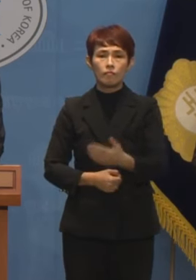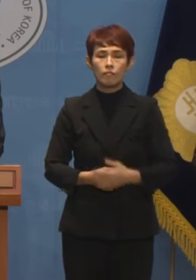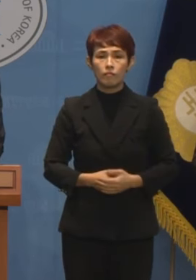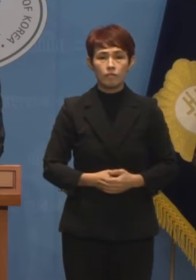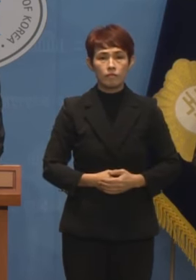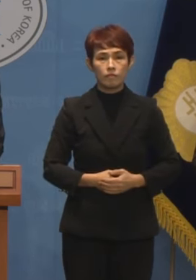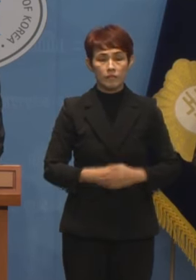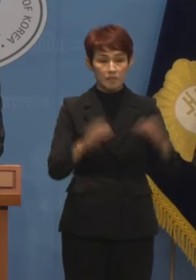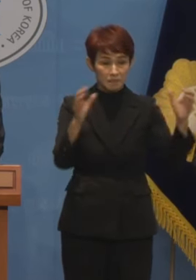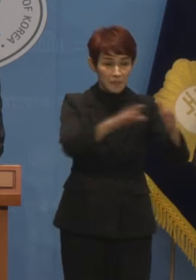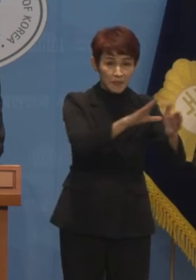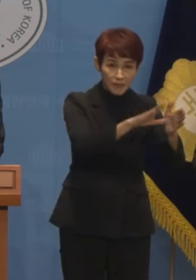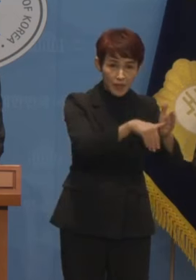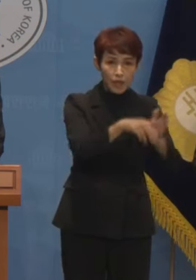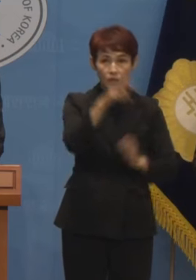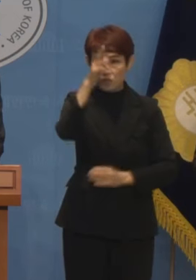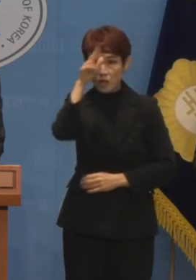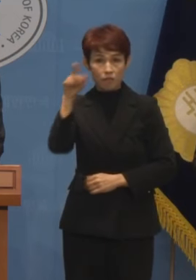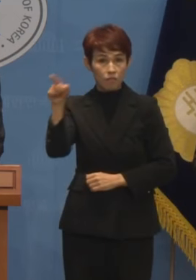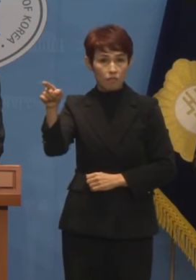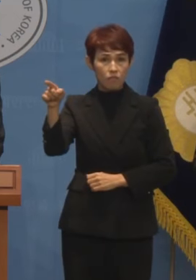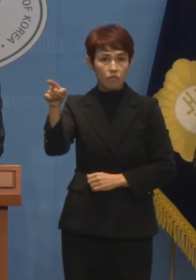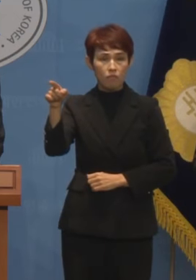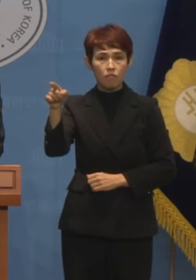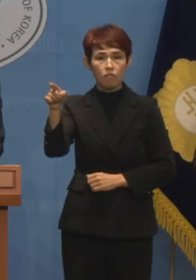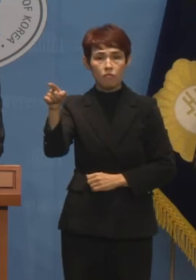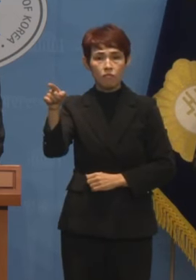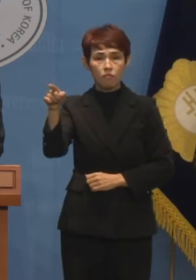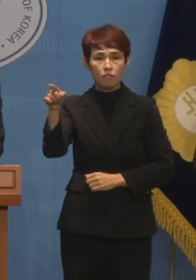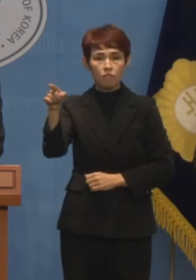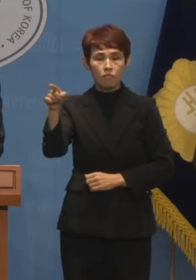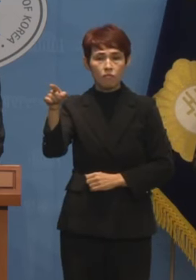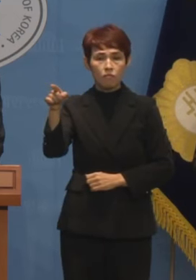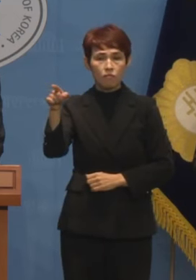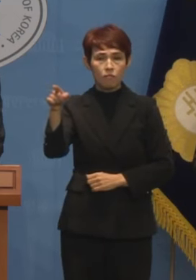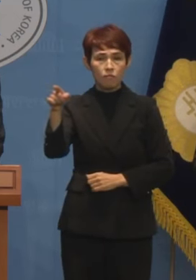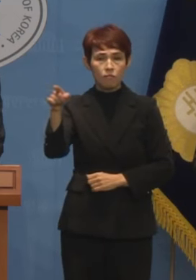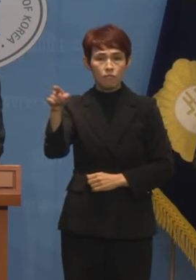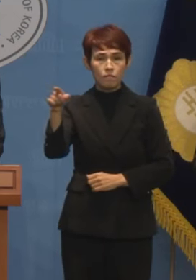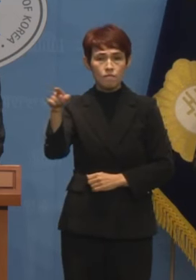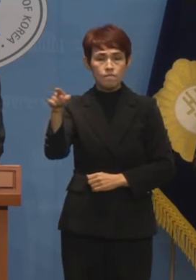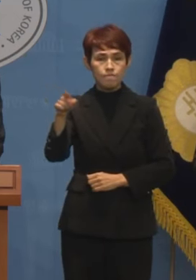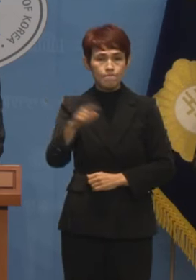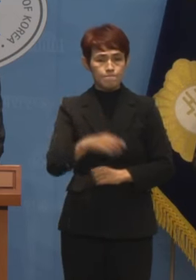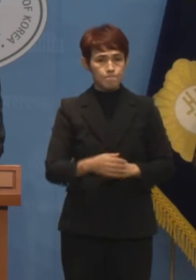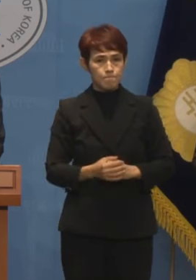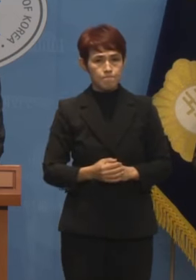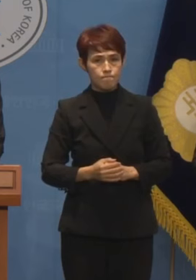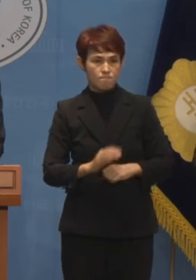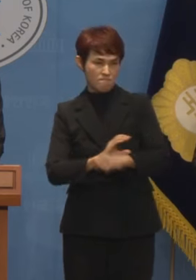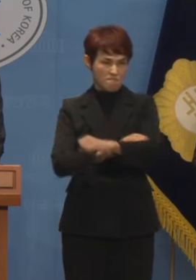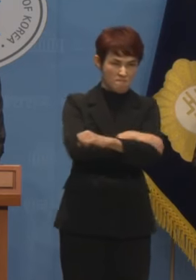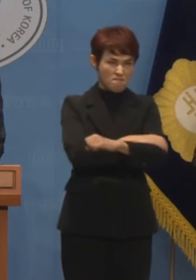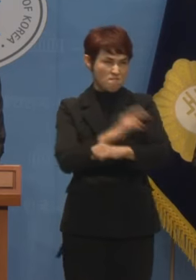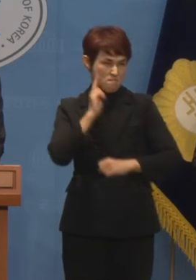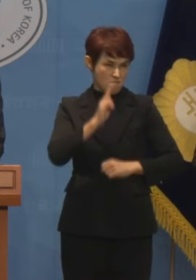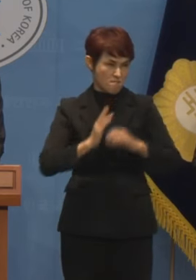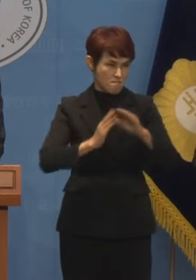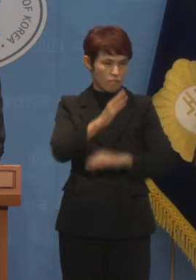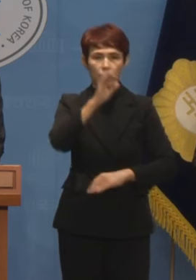집회에서 경찰은 경찰관의 직권은 최소한도에서 행사되어야 한다는 규정을